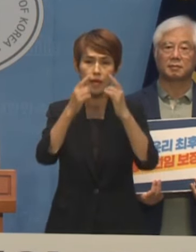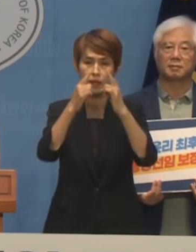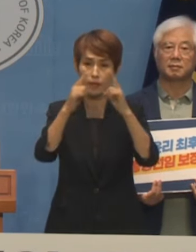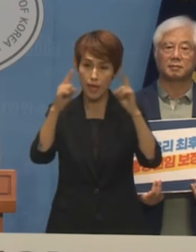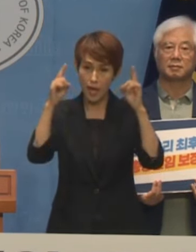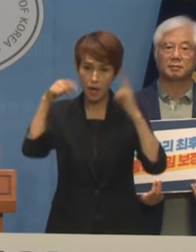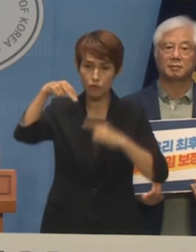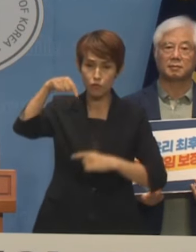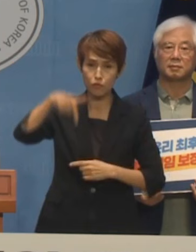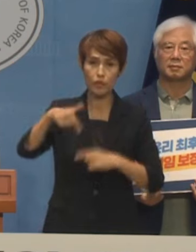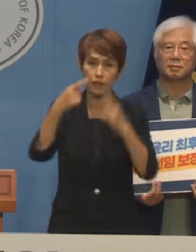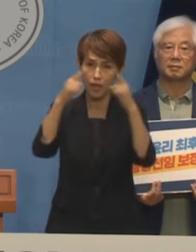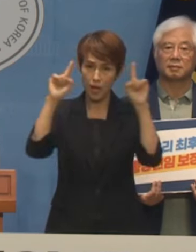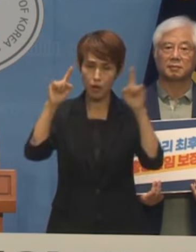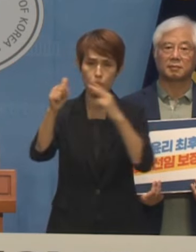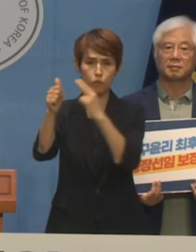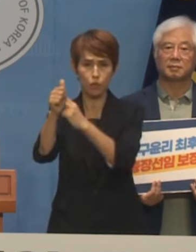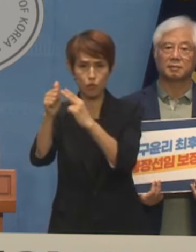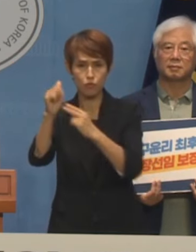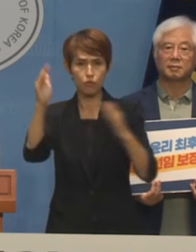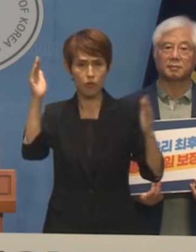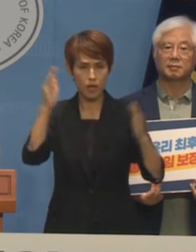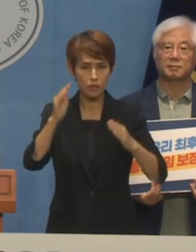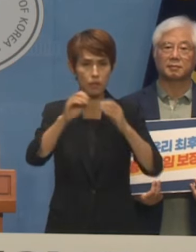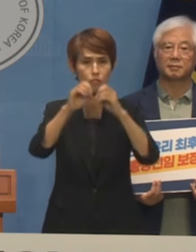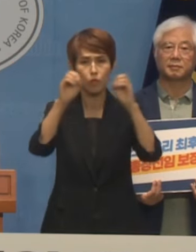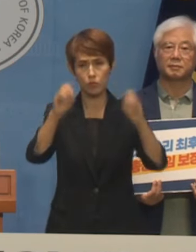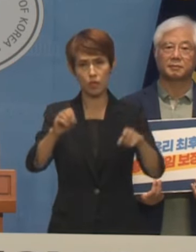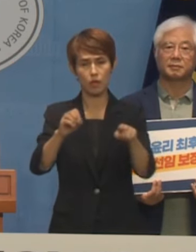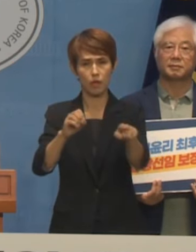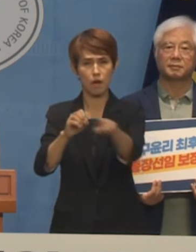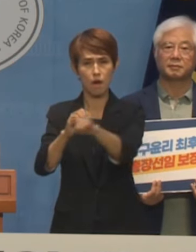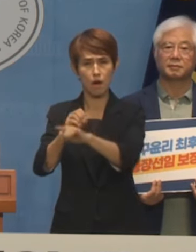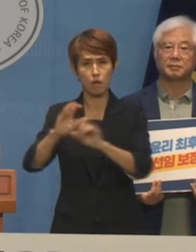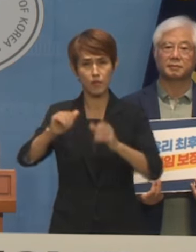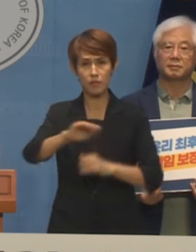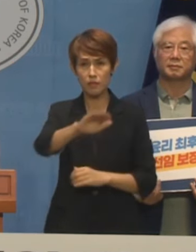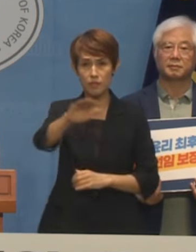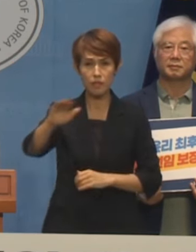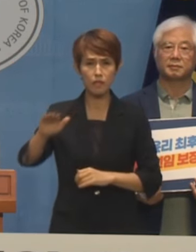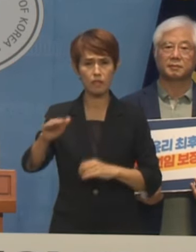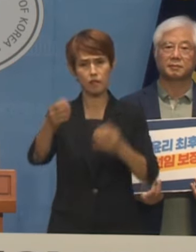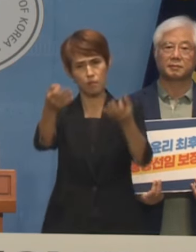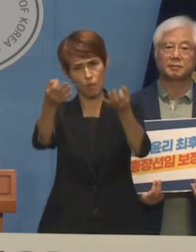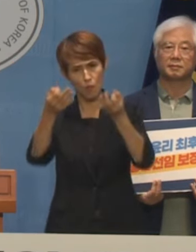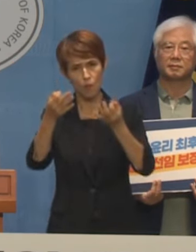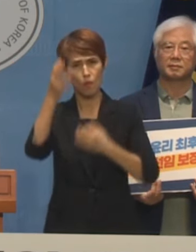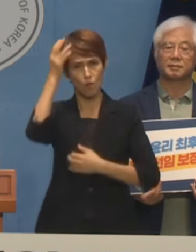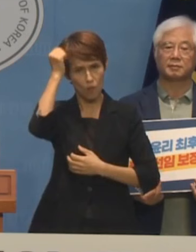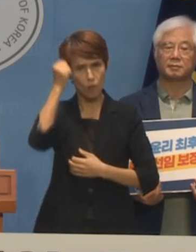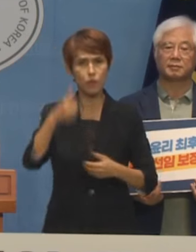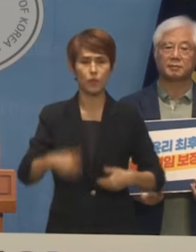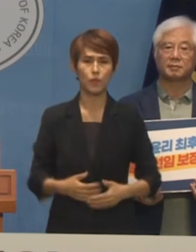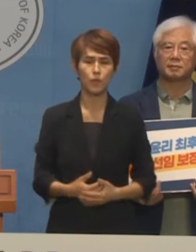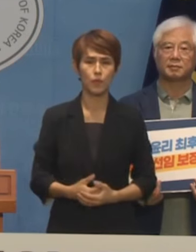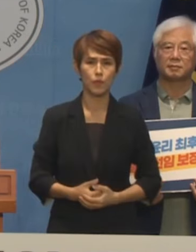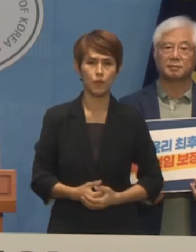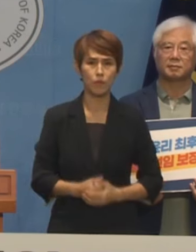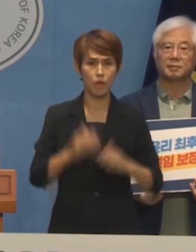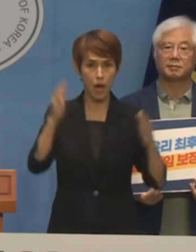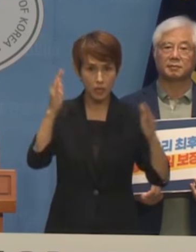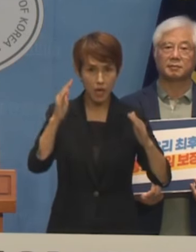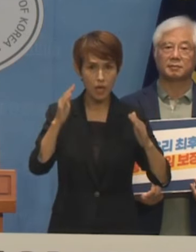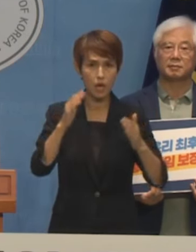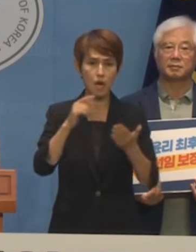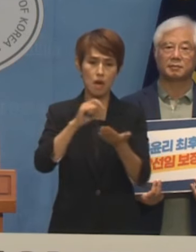숙명여대의 교수, 학생, 동문은 물론 수많은 국민들이 지켜보고 있음을 알아야 합니다. 학생이